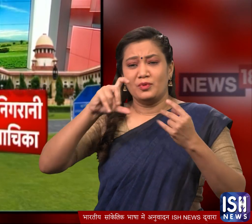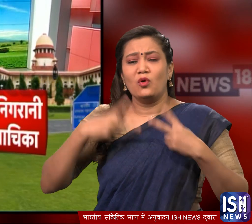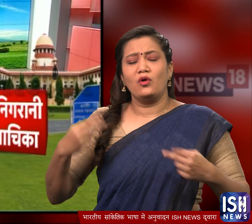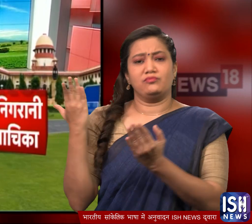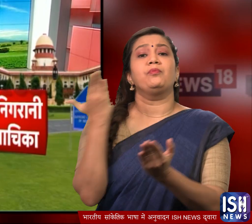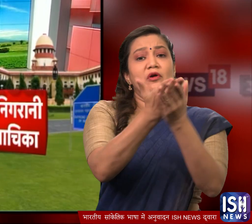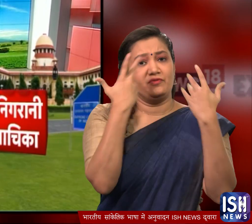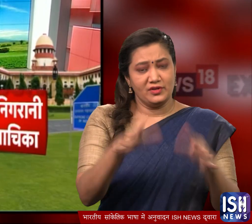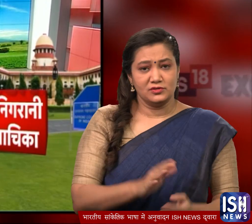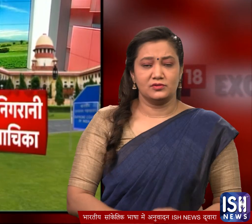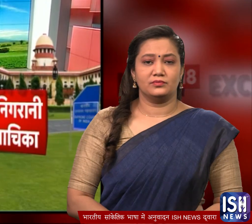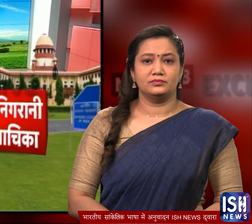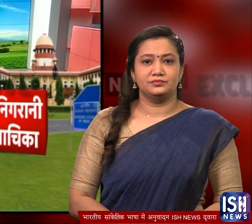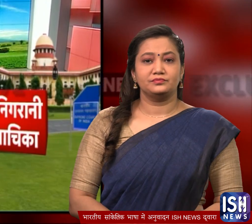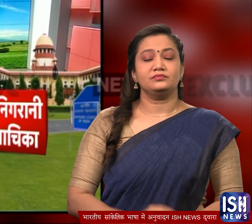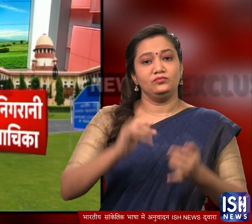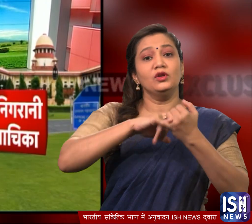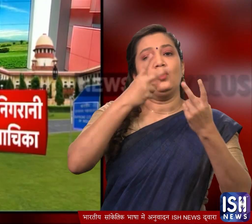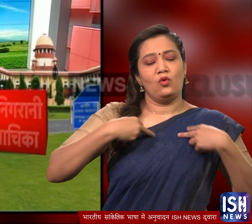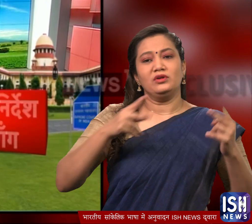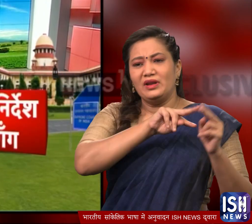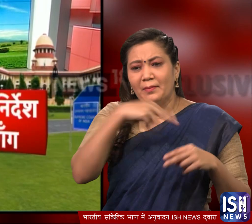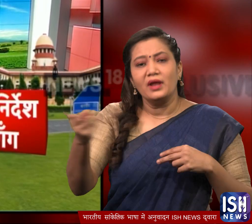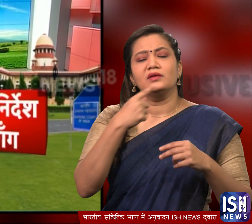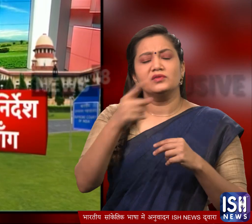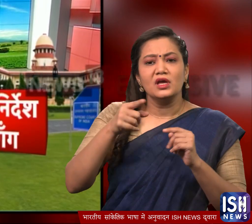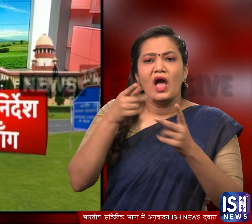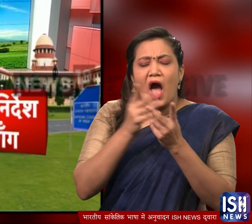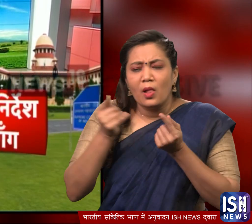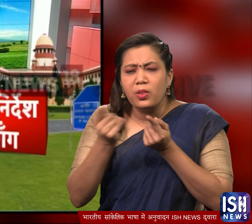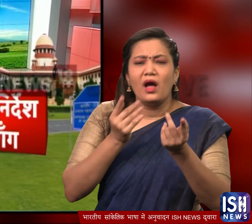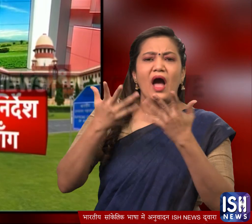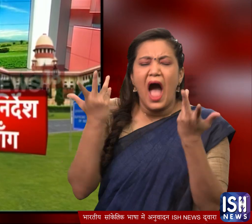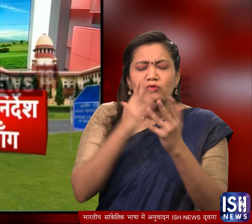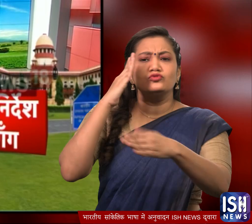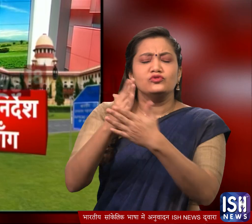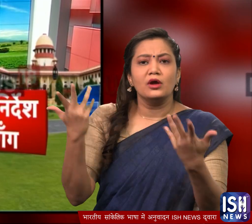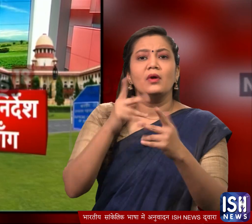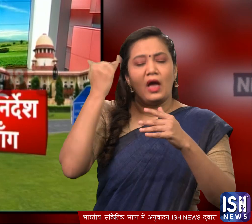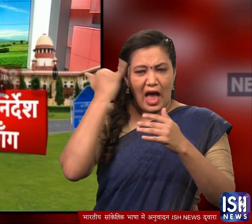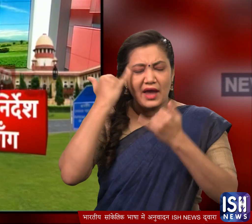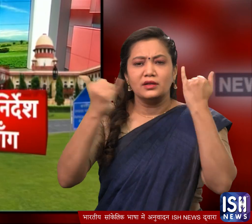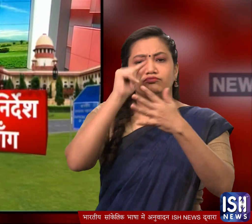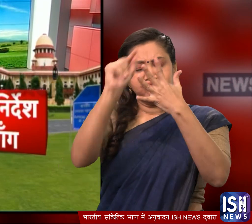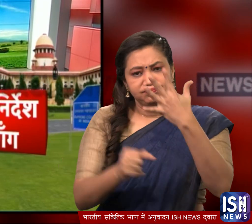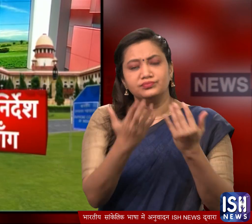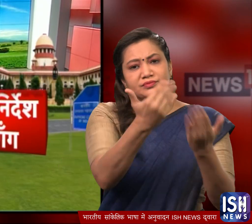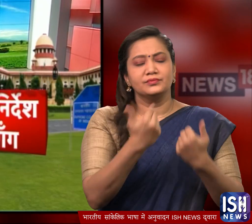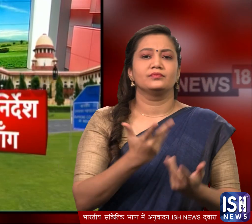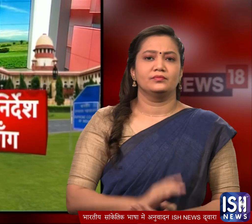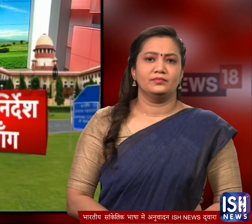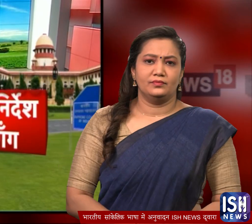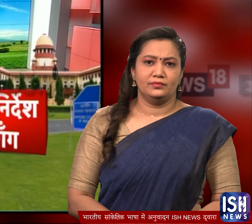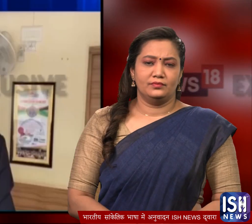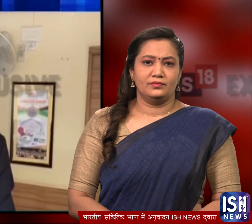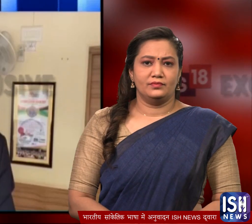के लिए सुप्रीम कोर्ट में एक याचिका दाखिल की गई थी, जिसमें कोर्ट से भड़काऊ मैसेज को लोगों तक पहुंचने से रोकने के लिए जरूरी दिशा निर्देश देने की मांग की गई